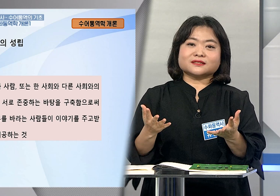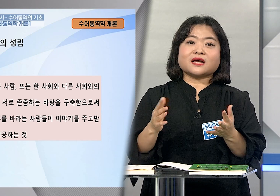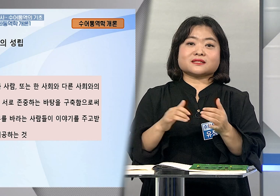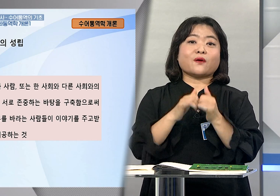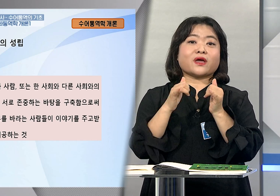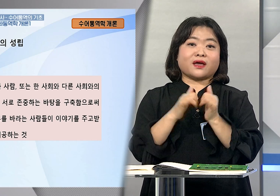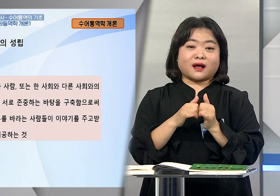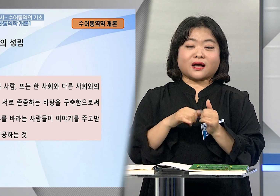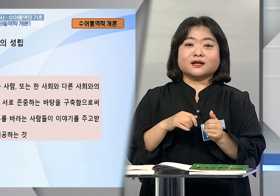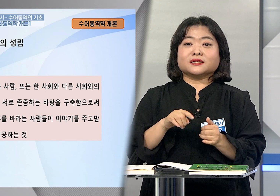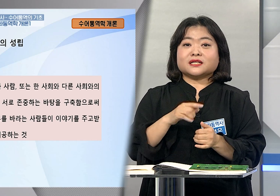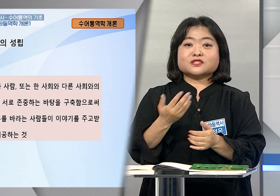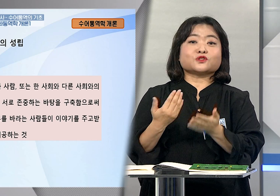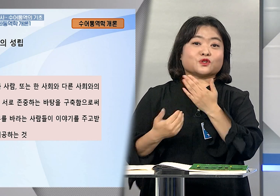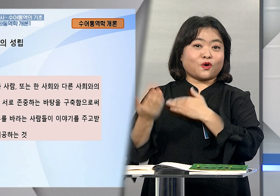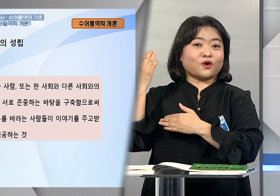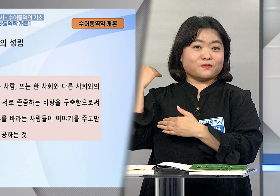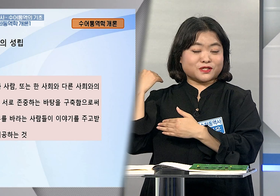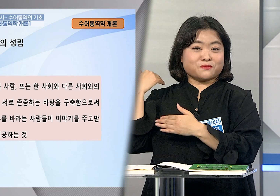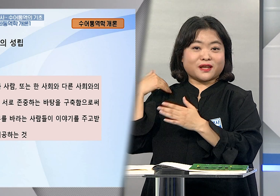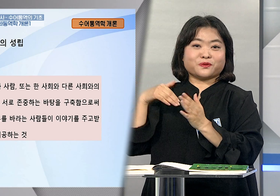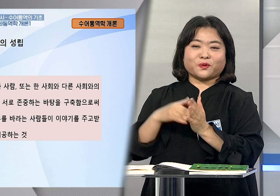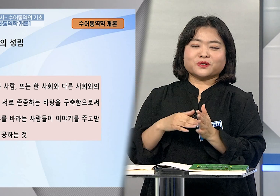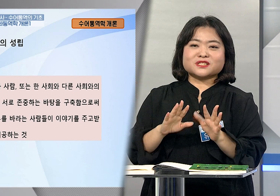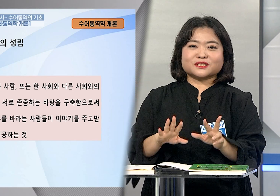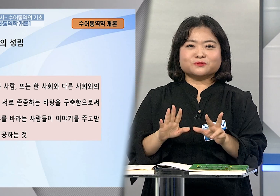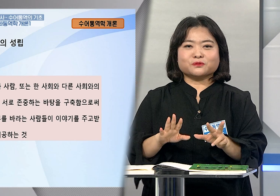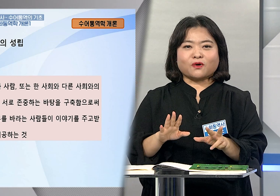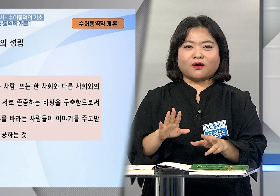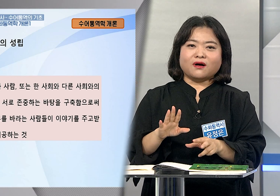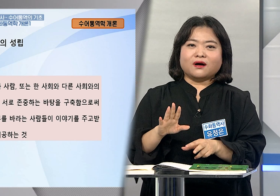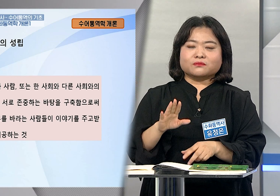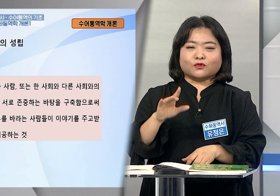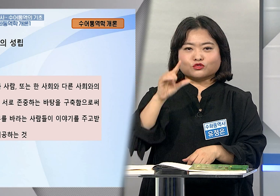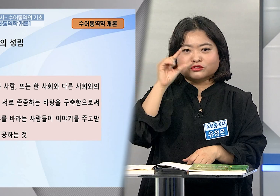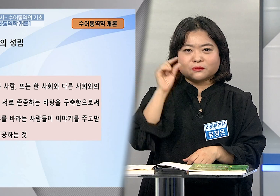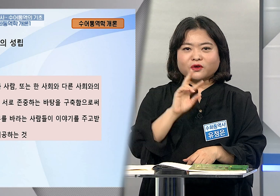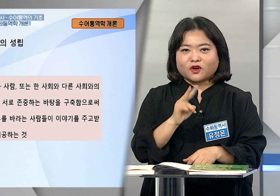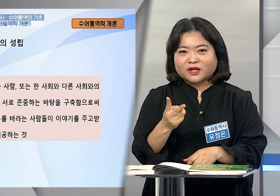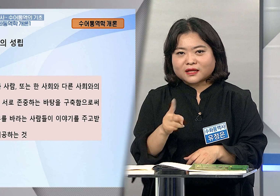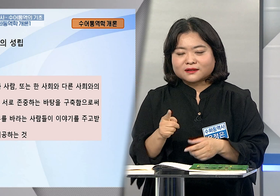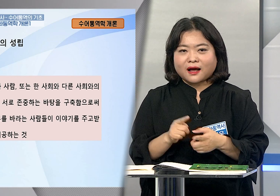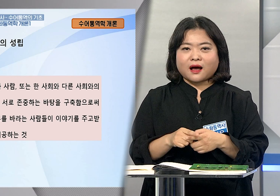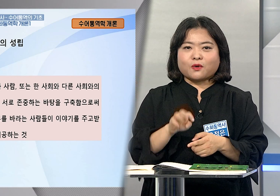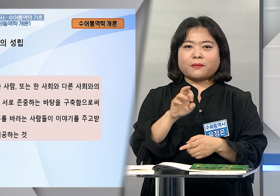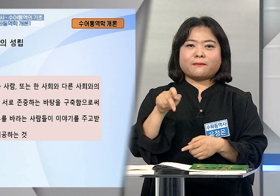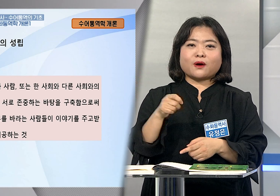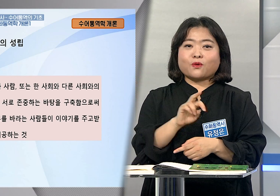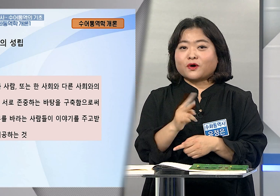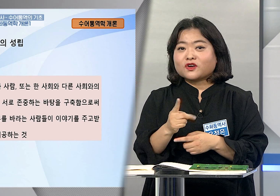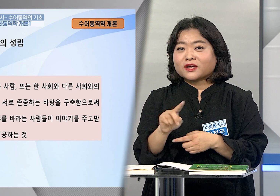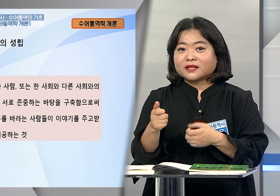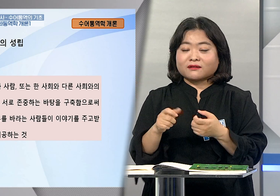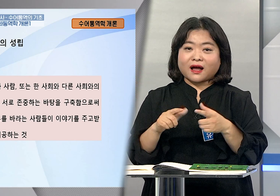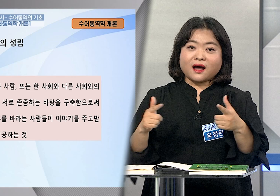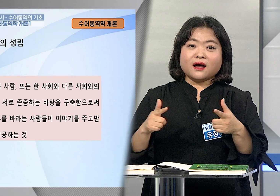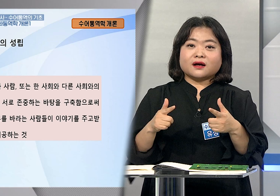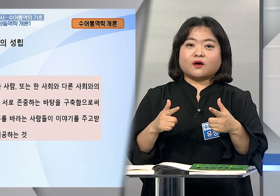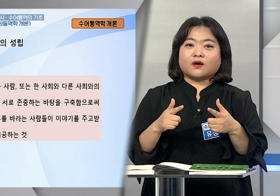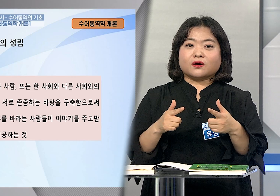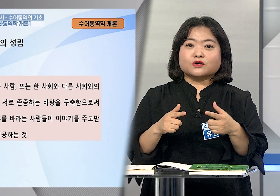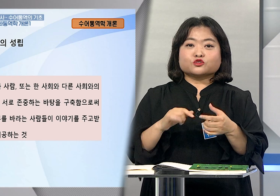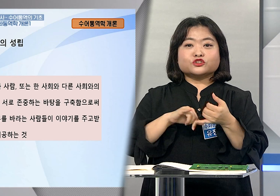없는 그러한 사회가 있었죠. 얼마 전만 해도. 지금은 뭐 구글 번역이라든가 뭐 파파고